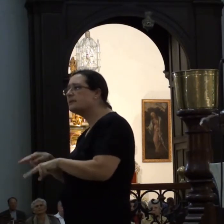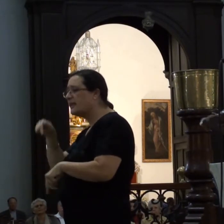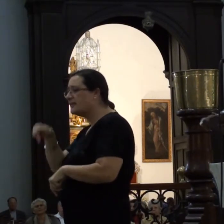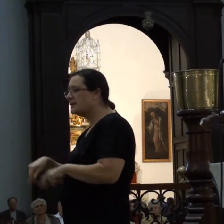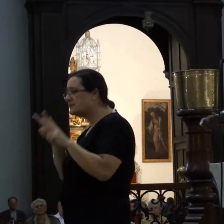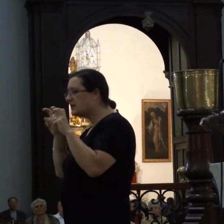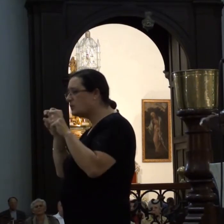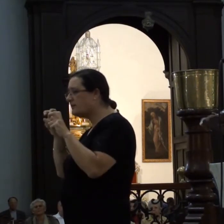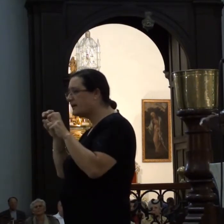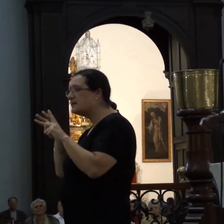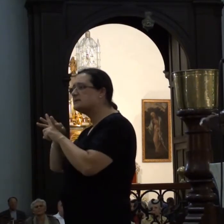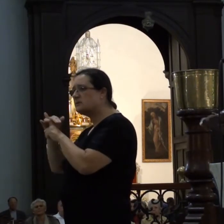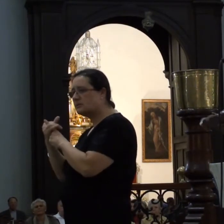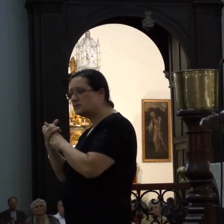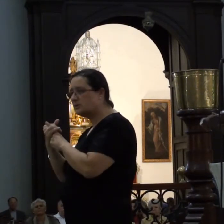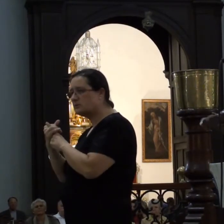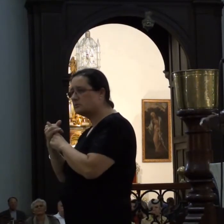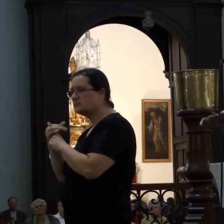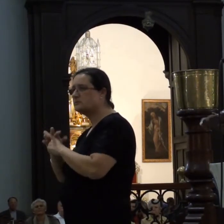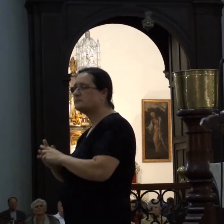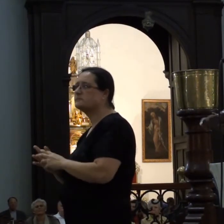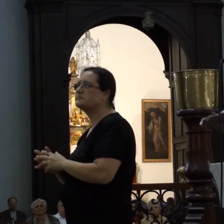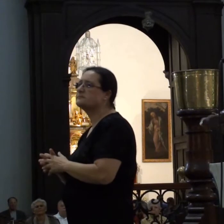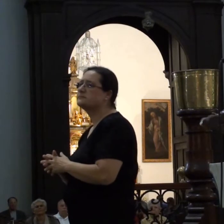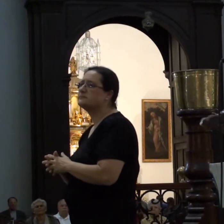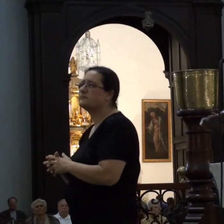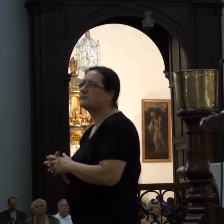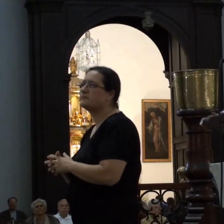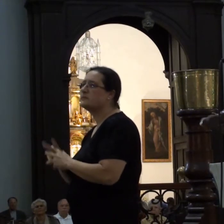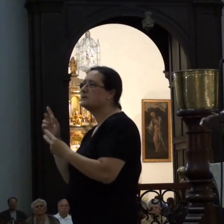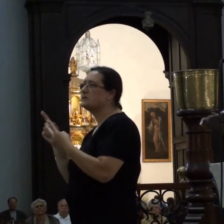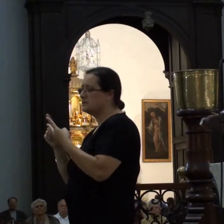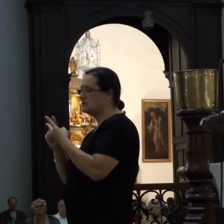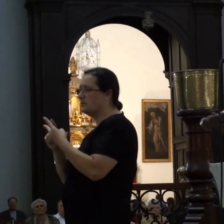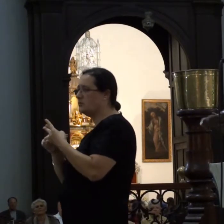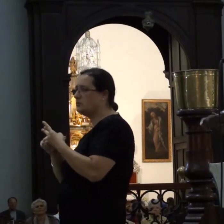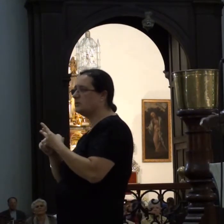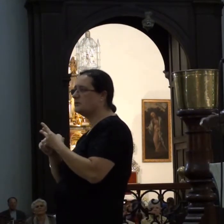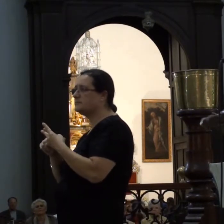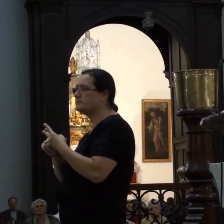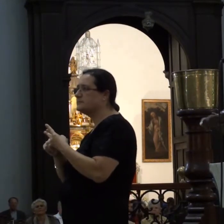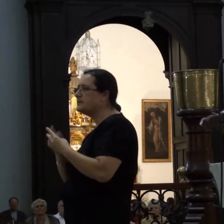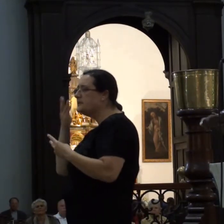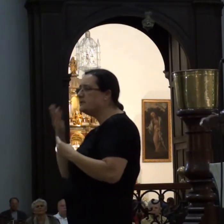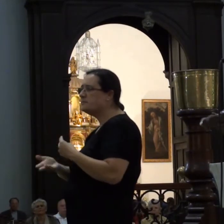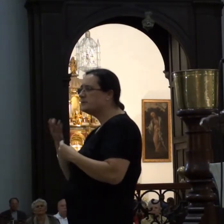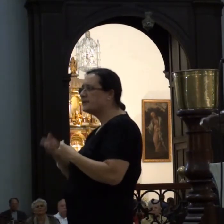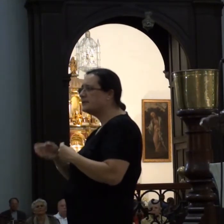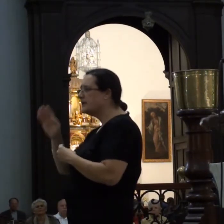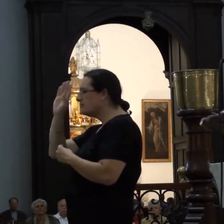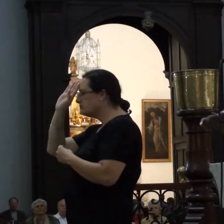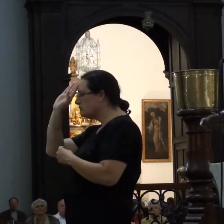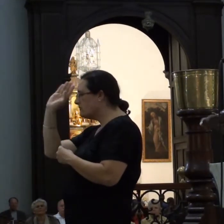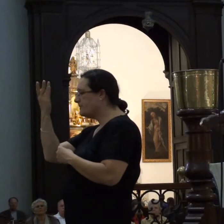nueva situación en la que estamos inmersos segundo la indispensable conversión